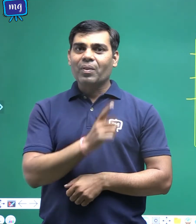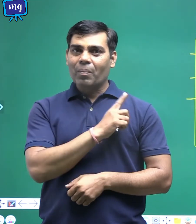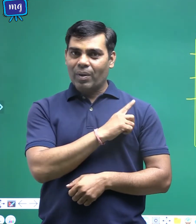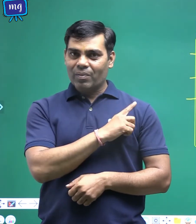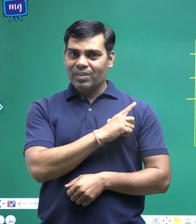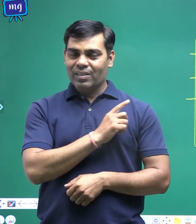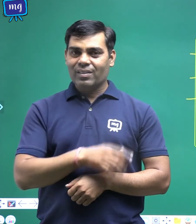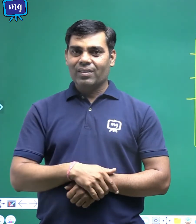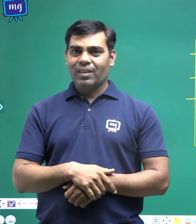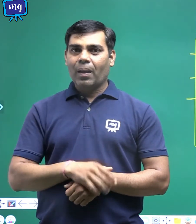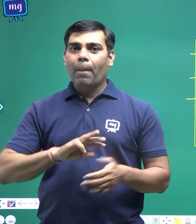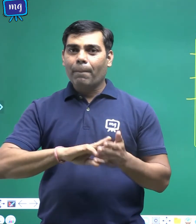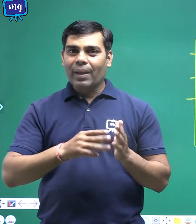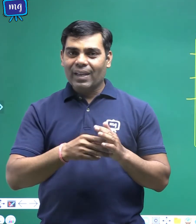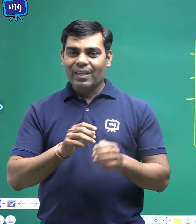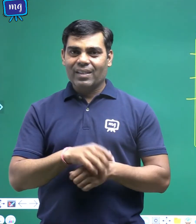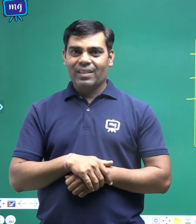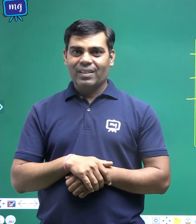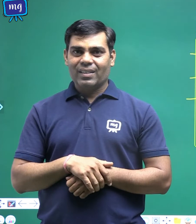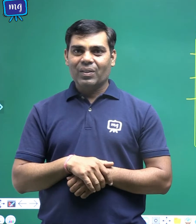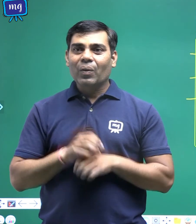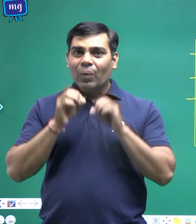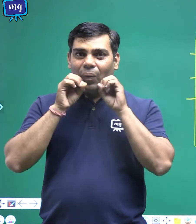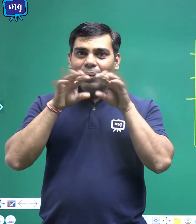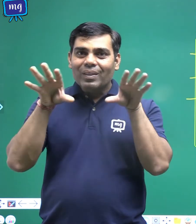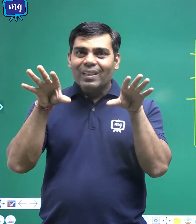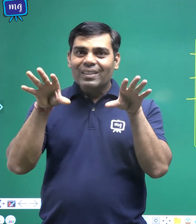प्रवचन, अर्थ है उपदेश।